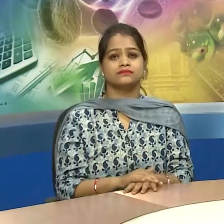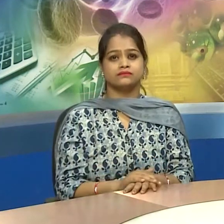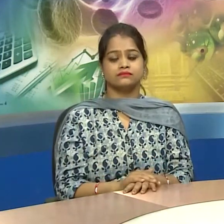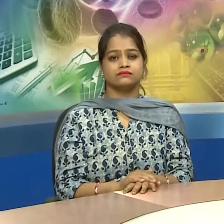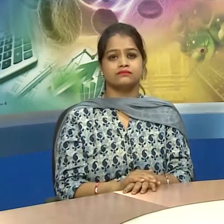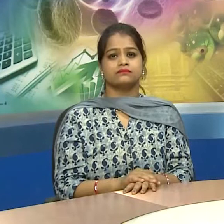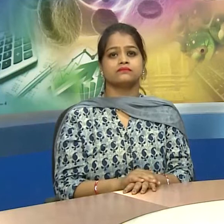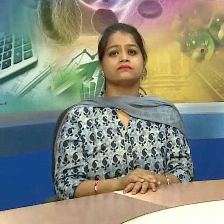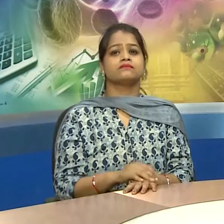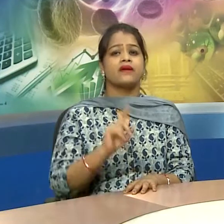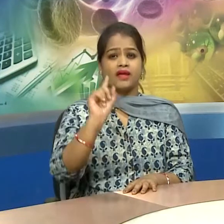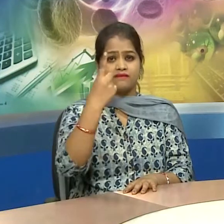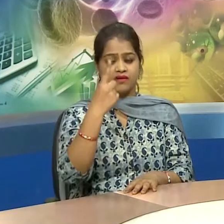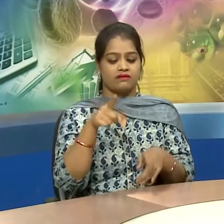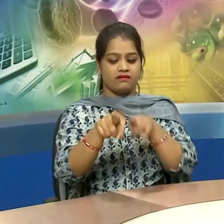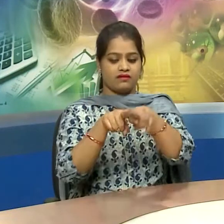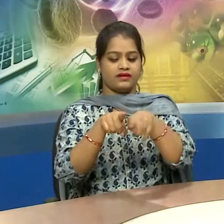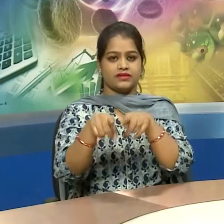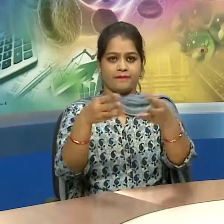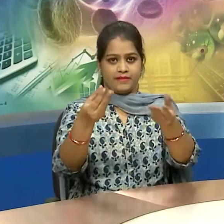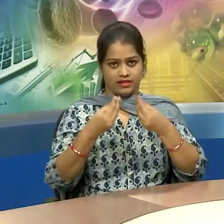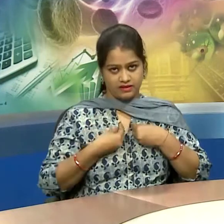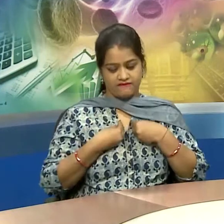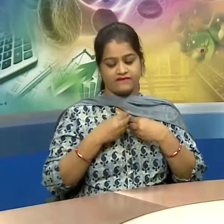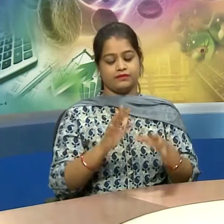कोई एक उदाहरण के साथ स्पष्ट कीजिए।